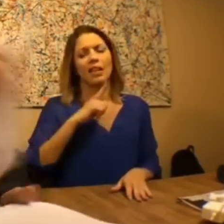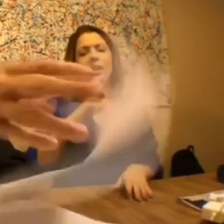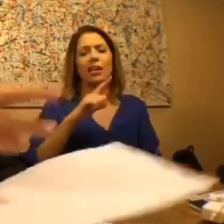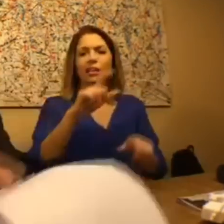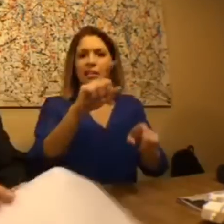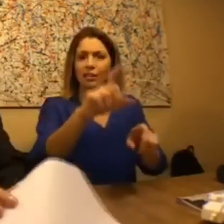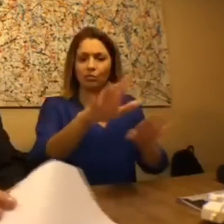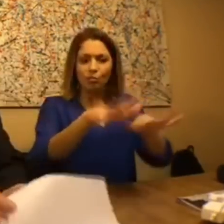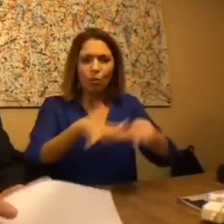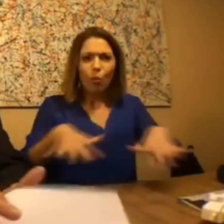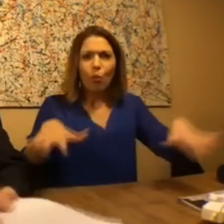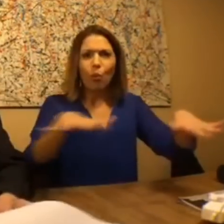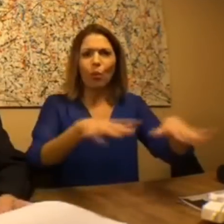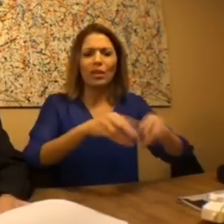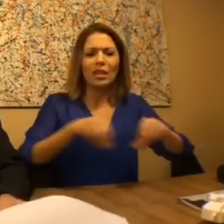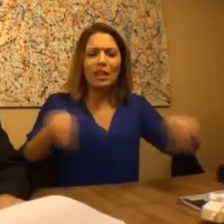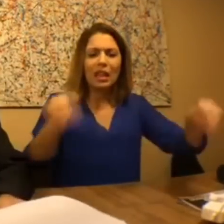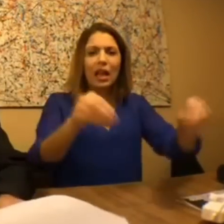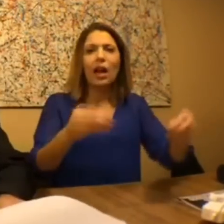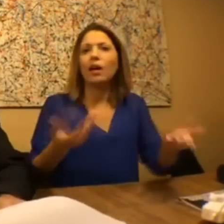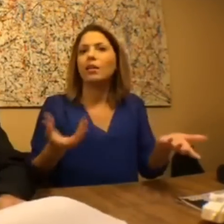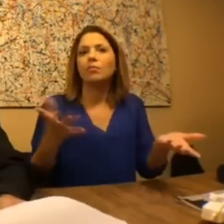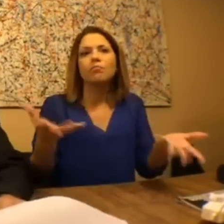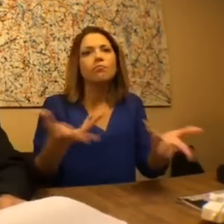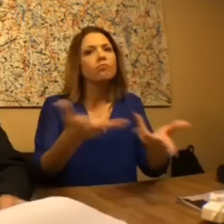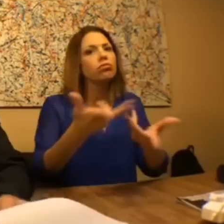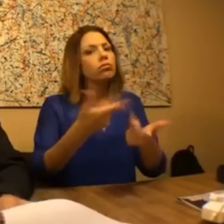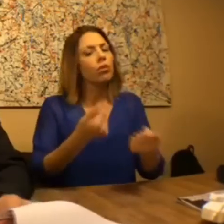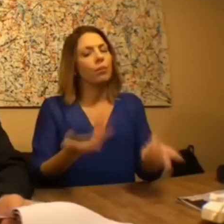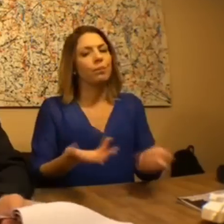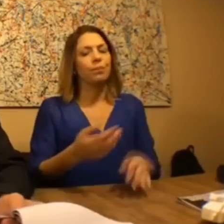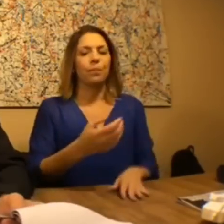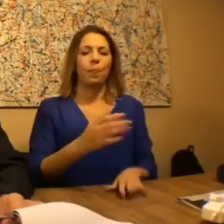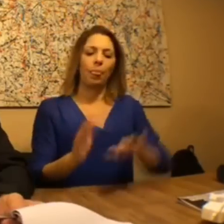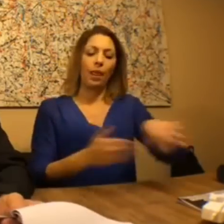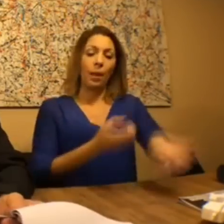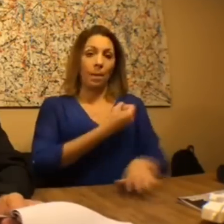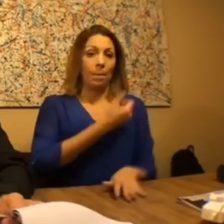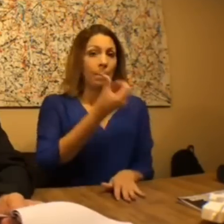página 56. Na página meia dúzia,